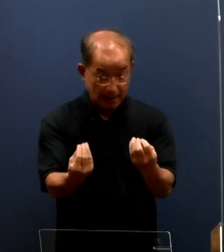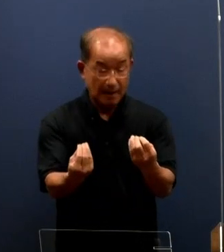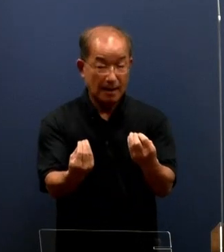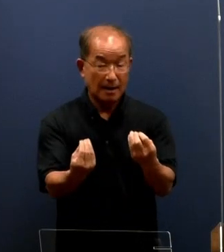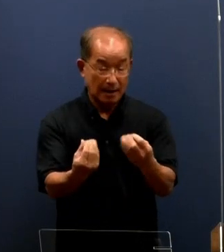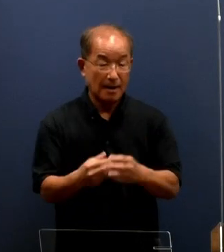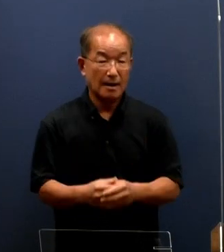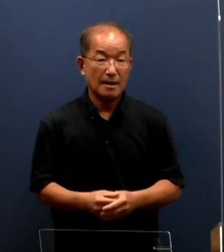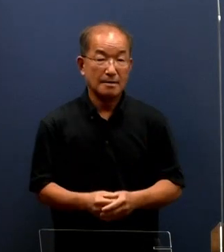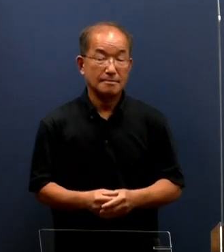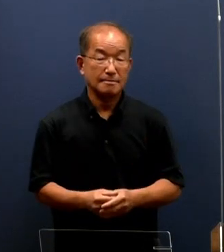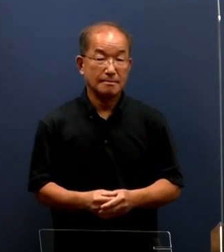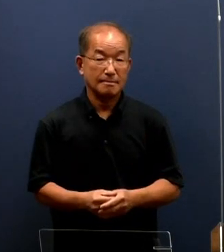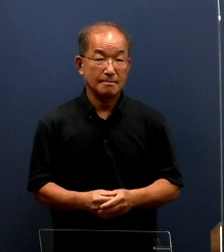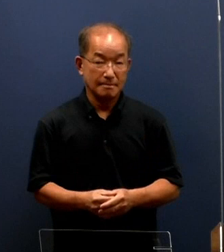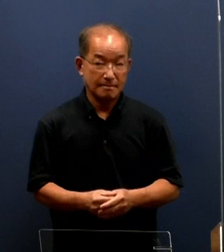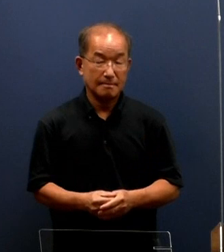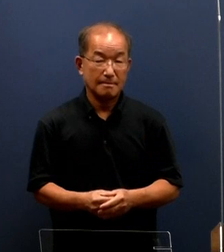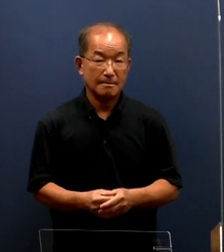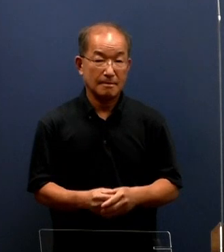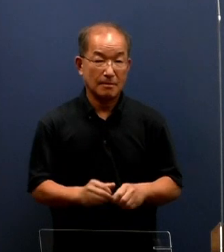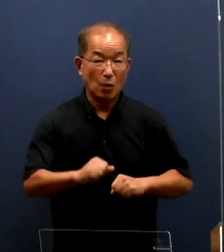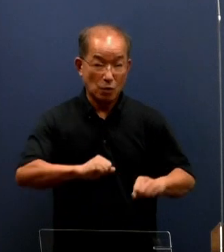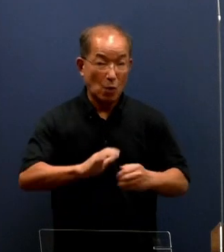行動制限をせずにですね、